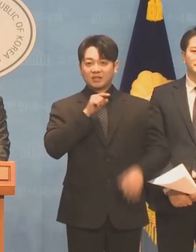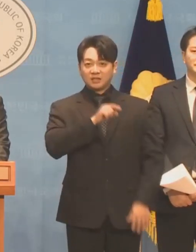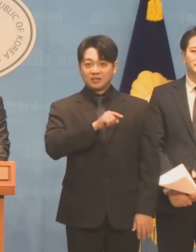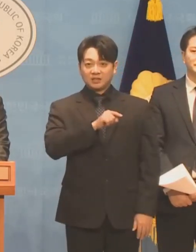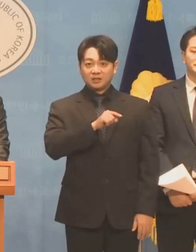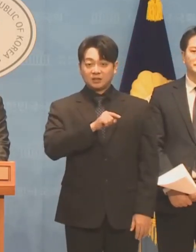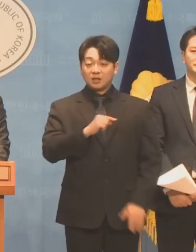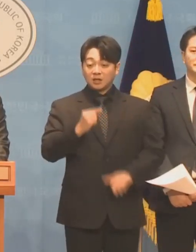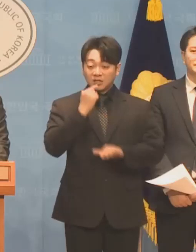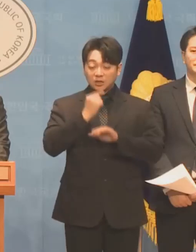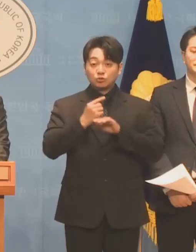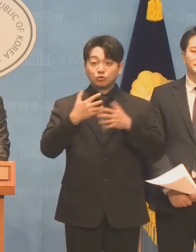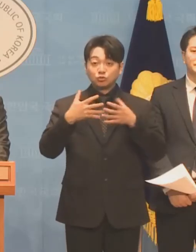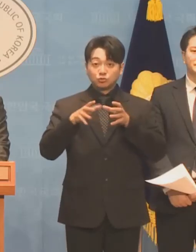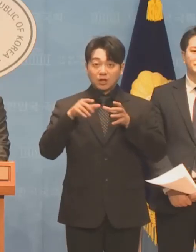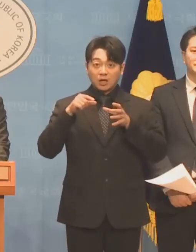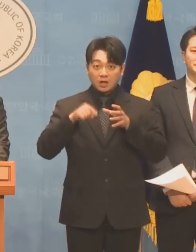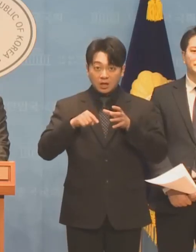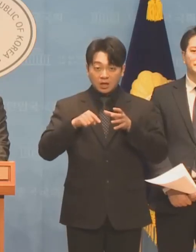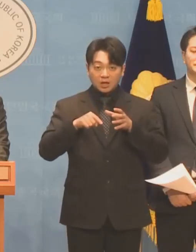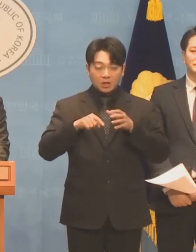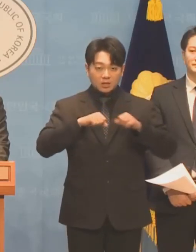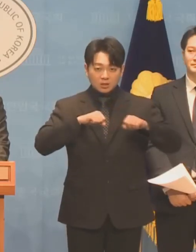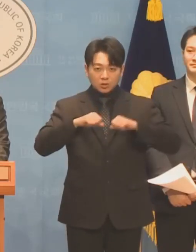민주파출소가 무서운가 봅니다.